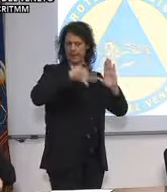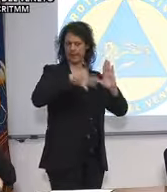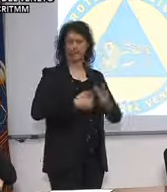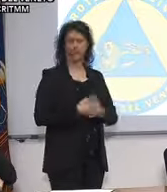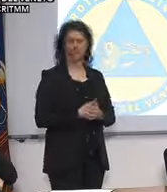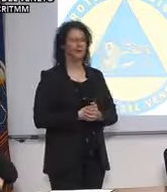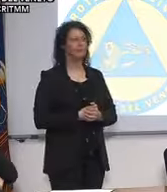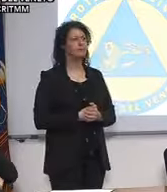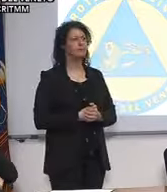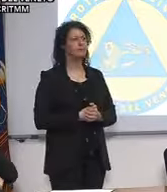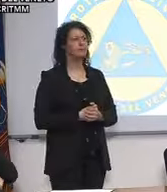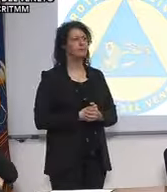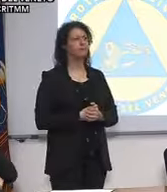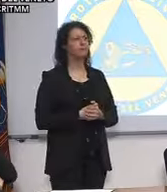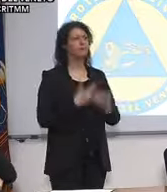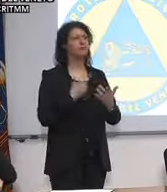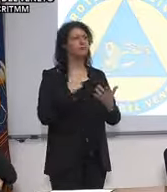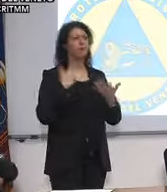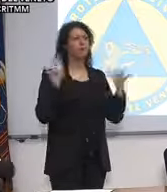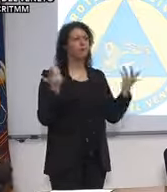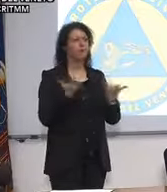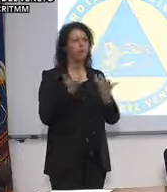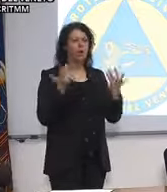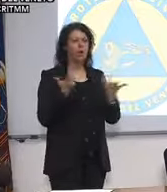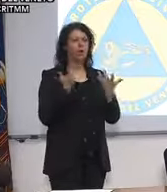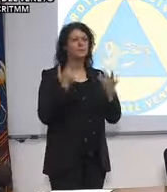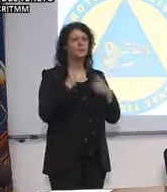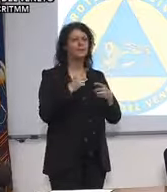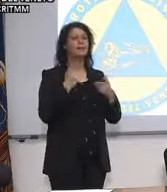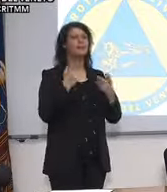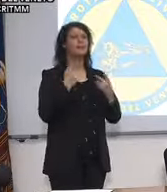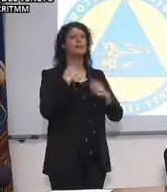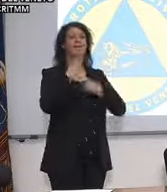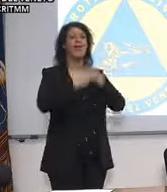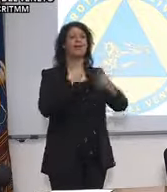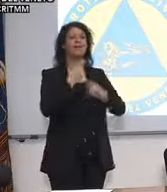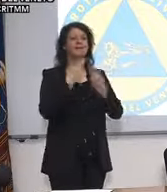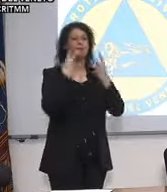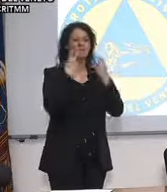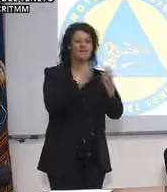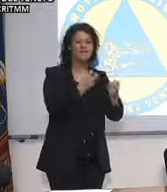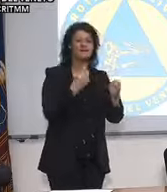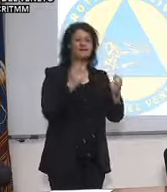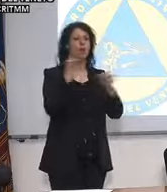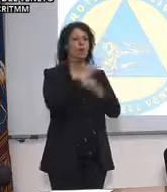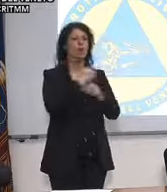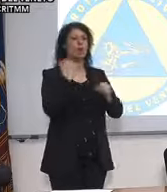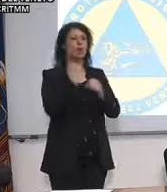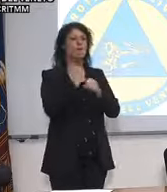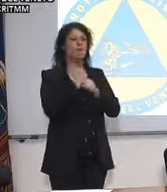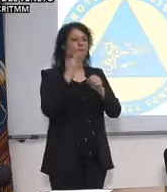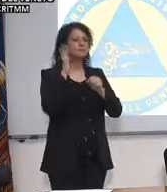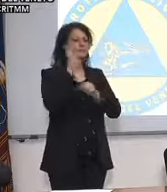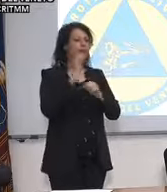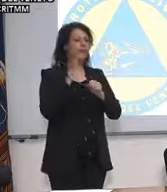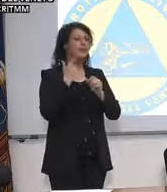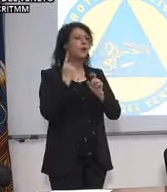che non sia motivato da visite a parenti o lavoro, salute da una ragione o dall'altra, è stato messo all'ordine del giorno. Ma al